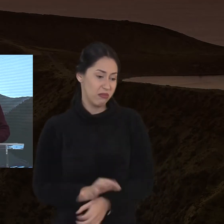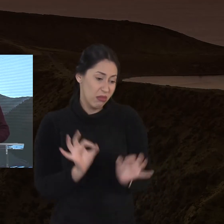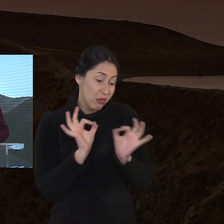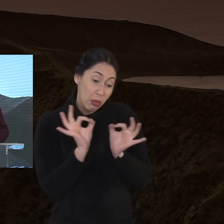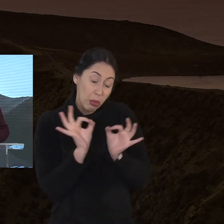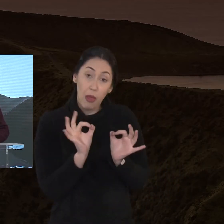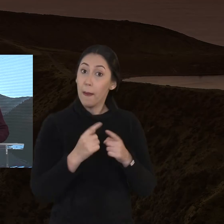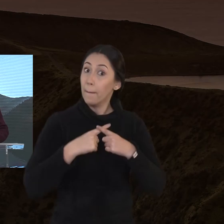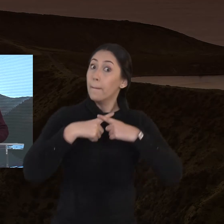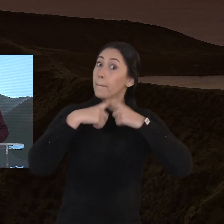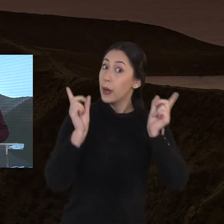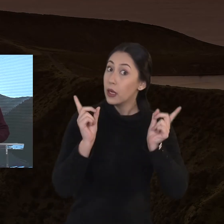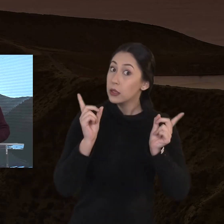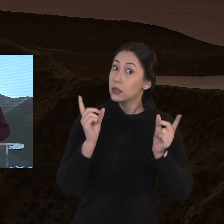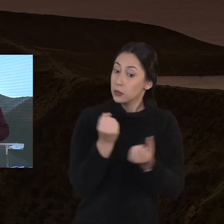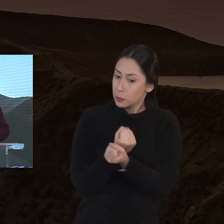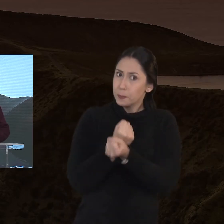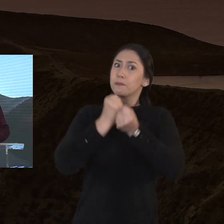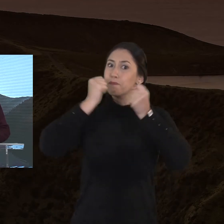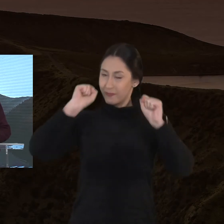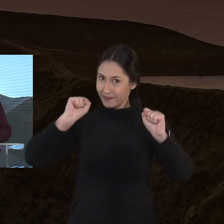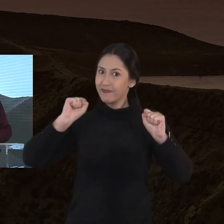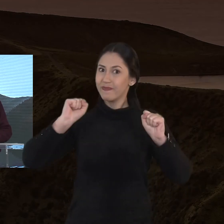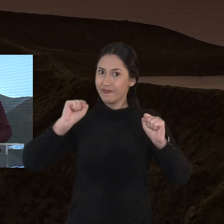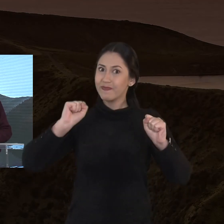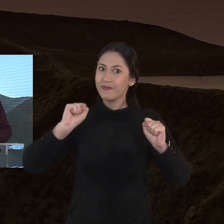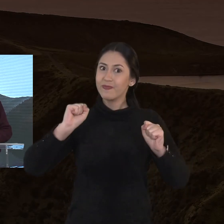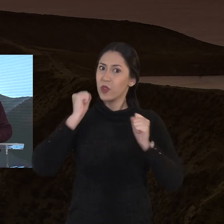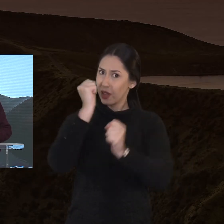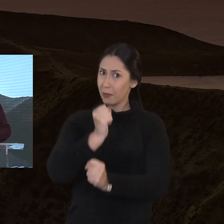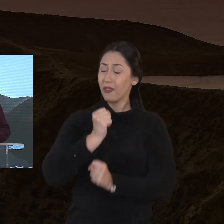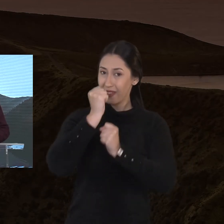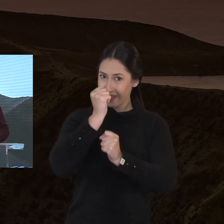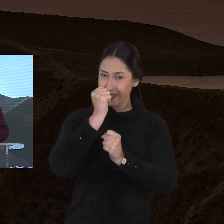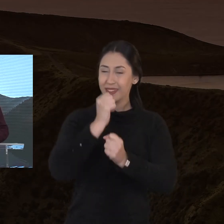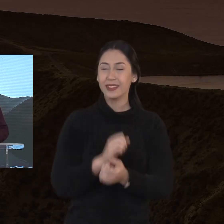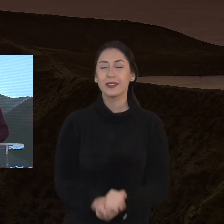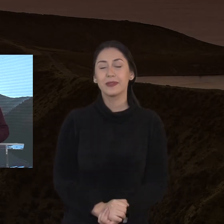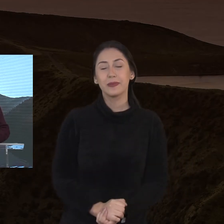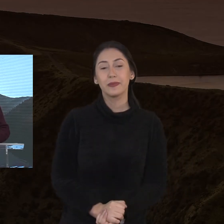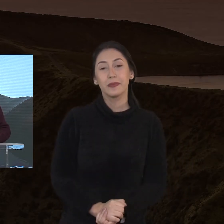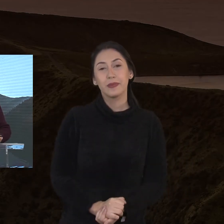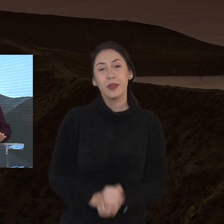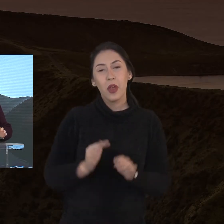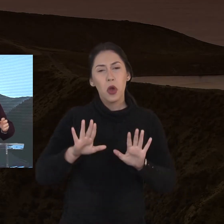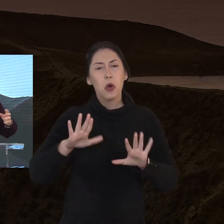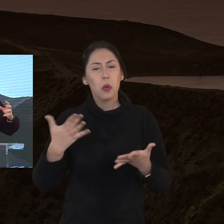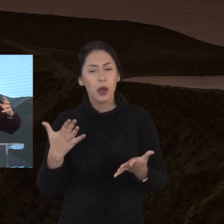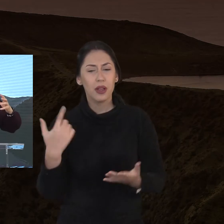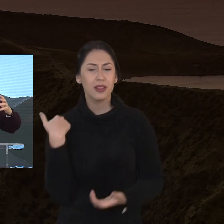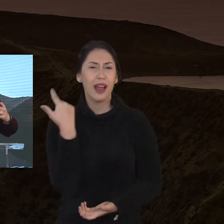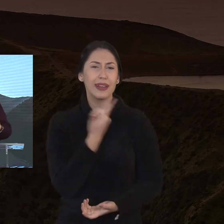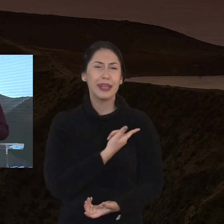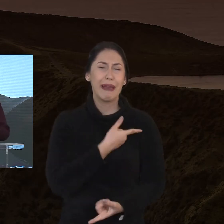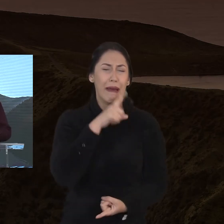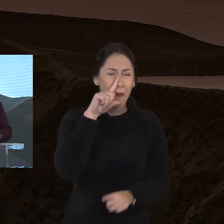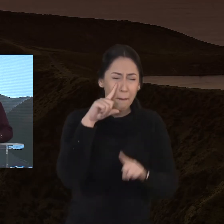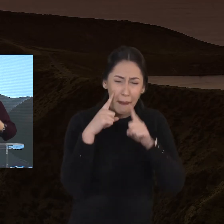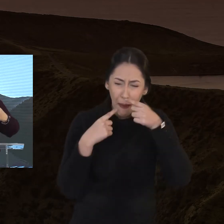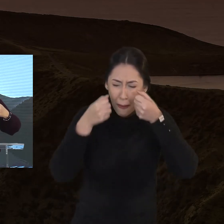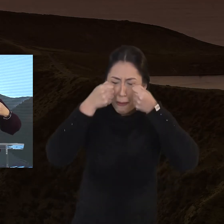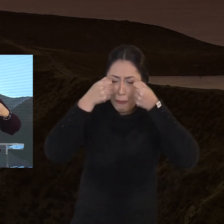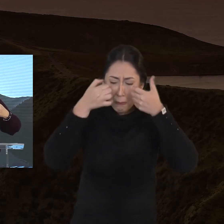mas isso é libertador isso traz libertação ó quando nós estamos ali na crise de